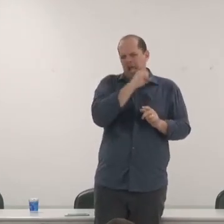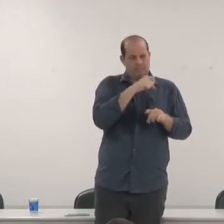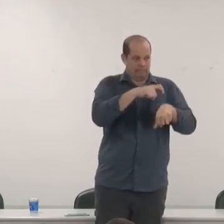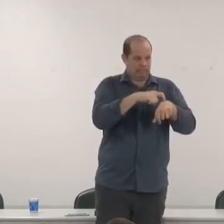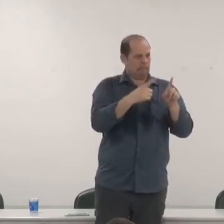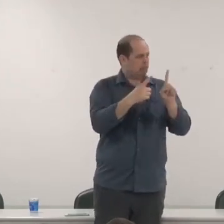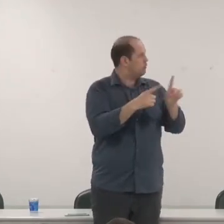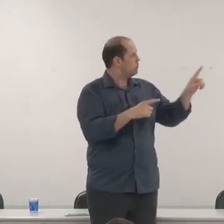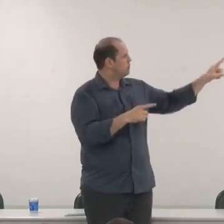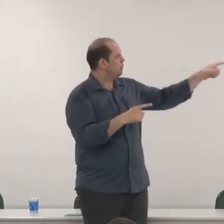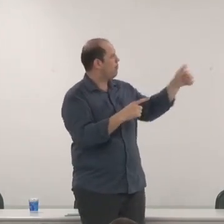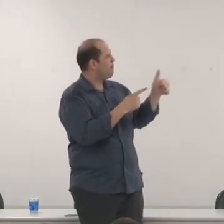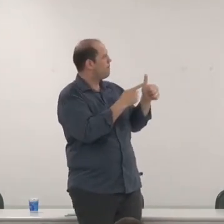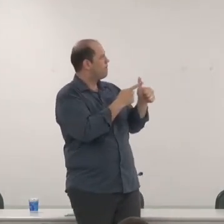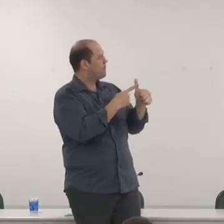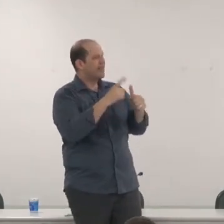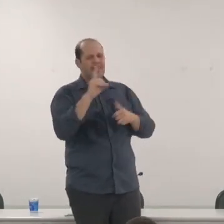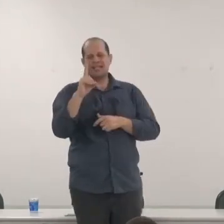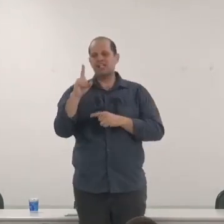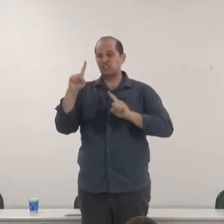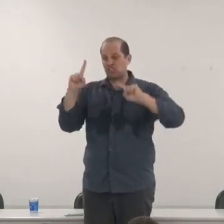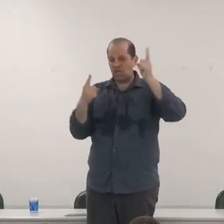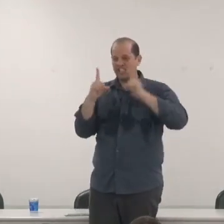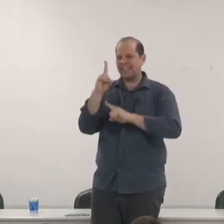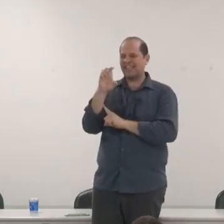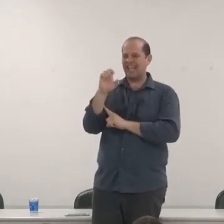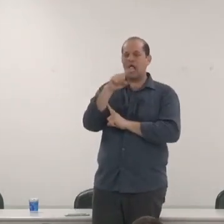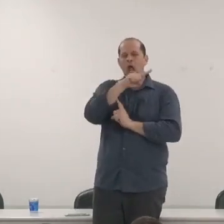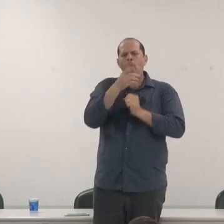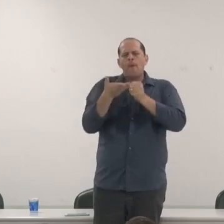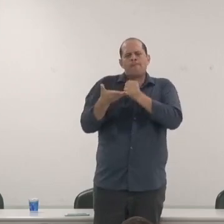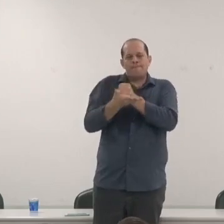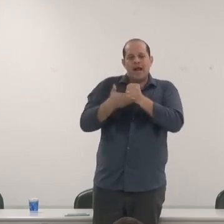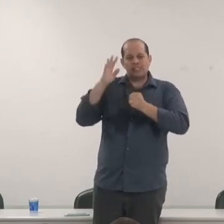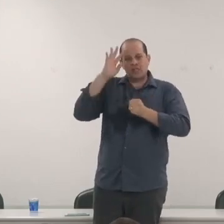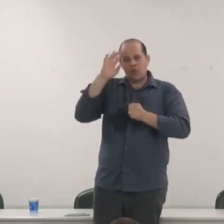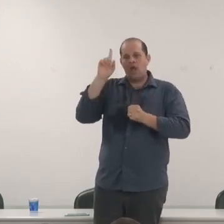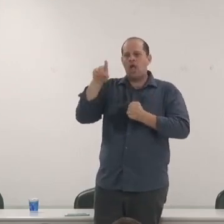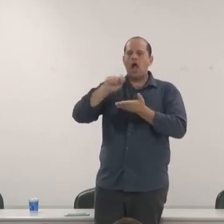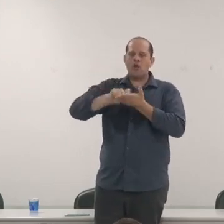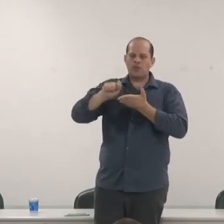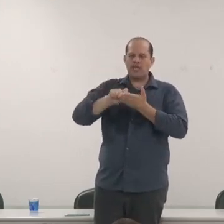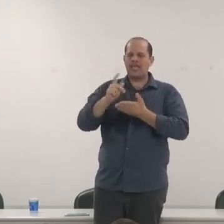a modalidade de empréstimo mais desafiadora, que são os gestos culturais.